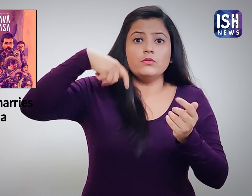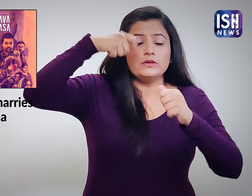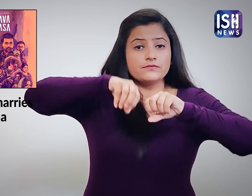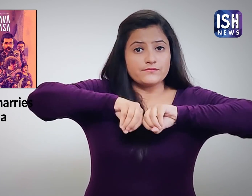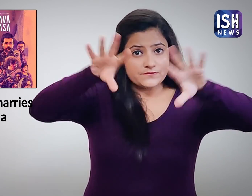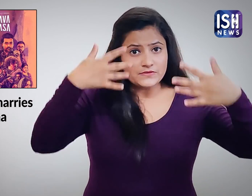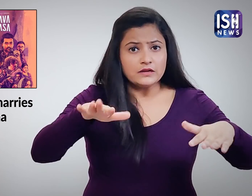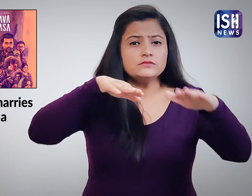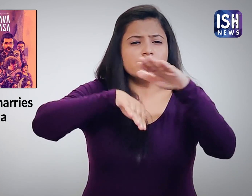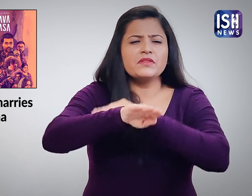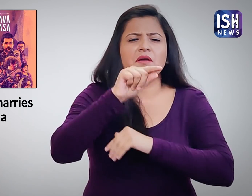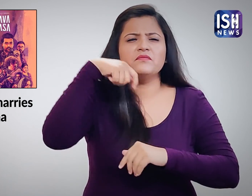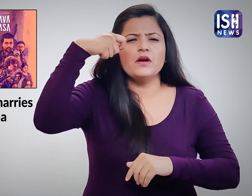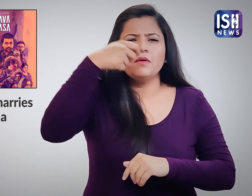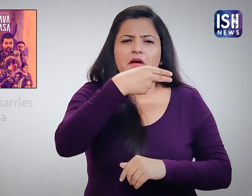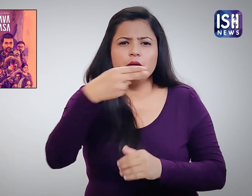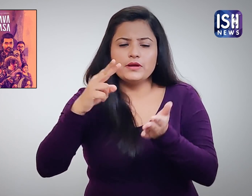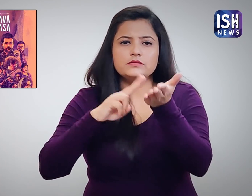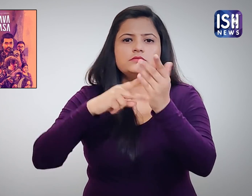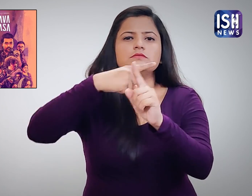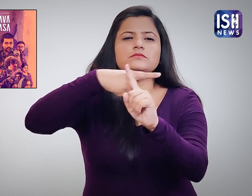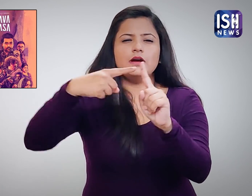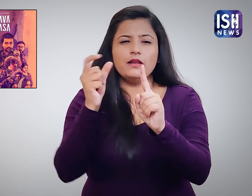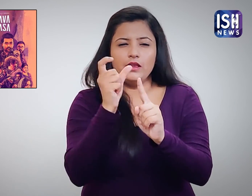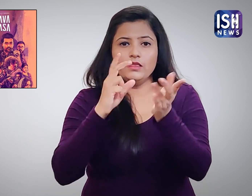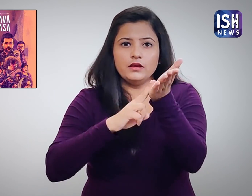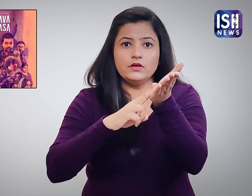नवरसा में नजर आये थे।